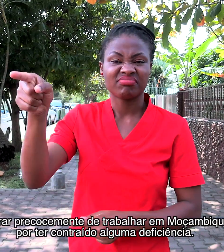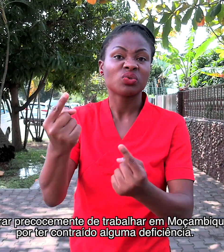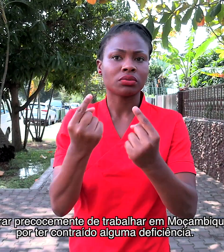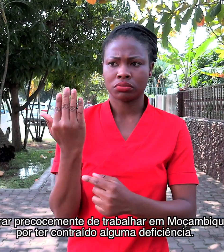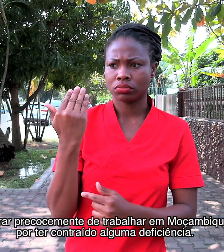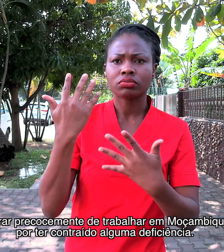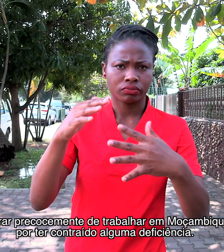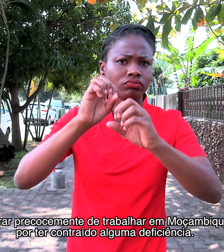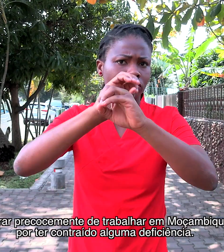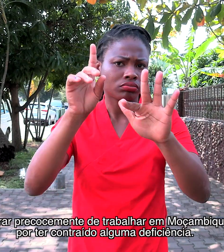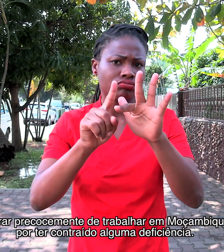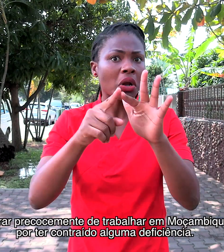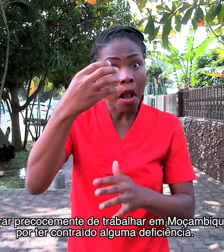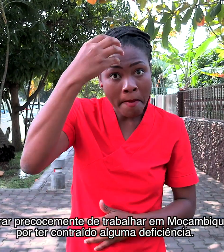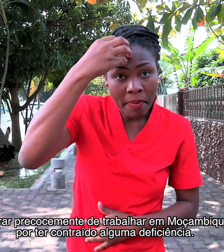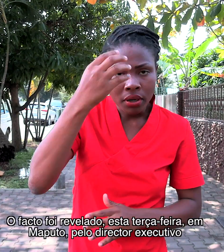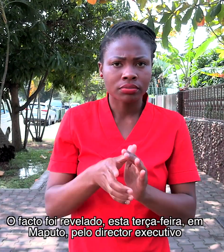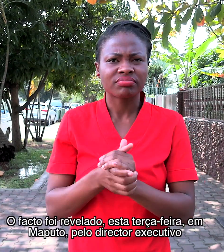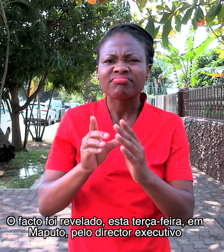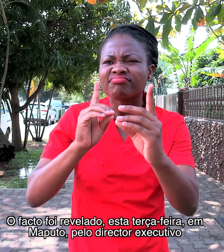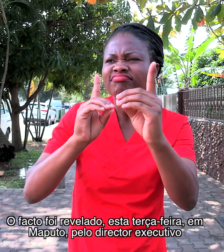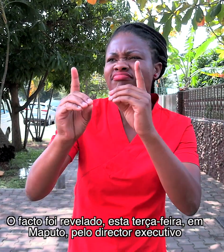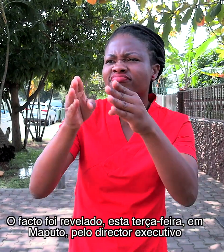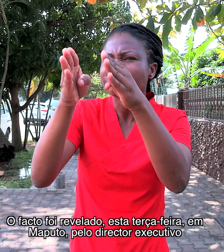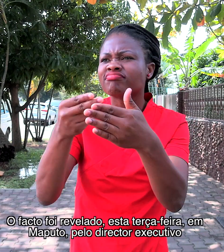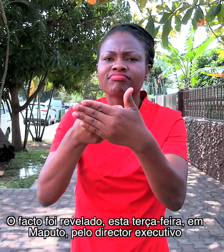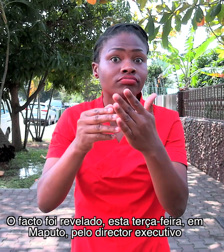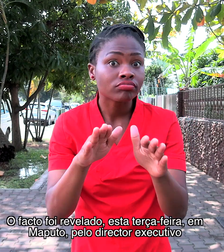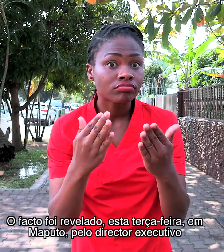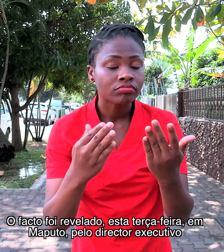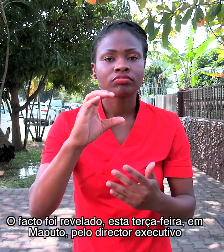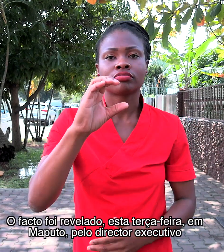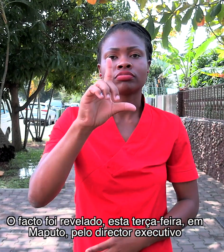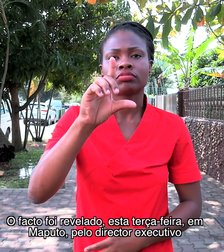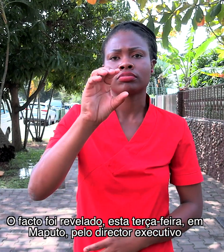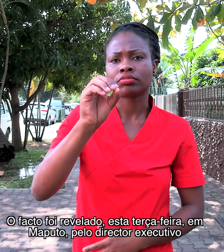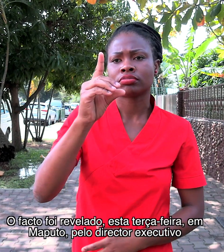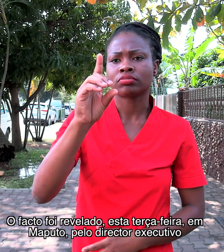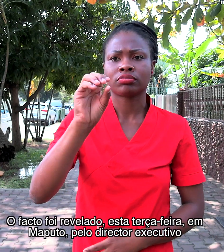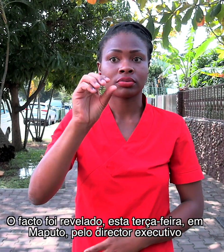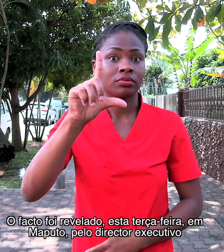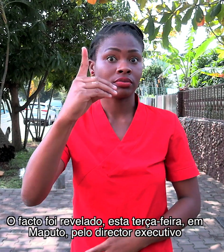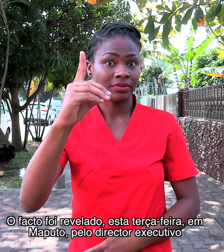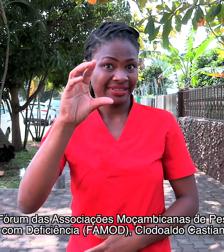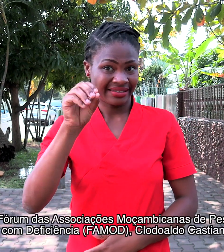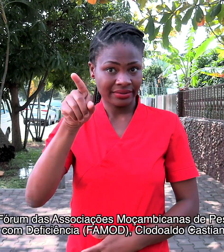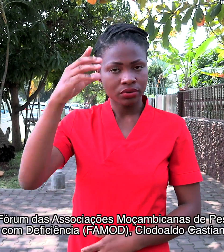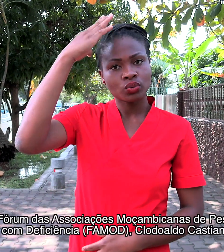contraído alguma deficiência. O fato foi revelado esta terça-feira em Maputo pelo diretor executivo do Fórum das